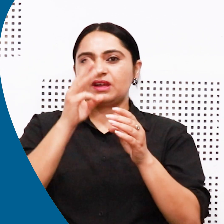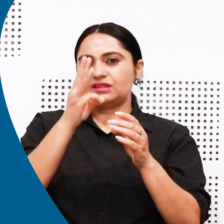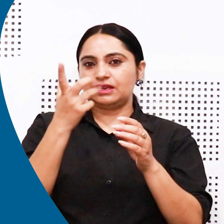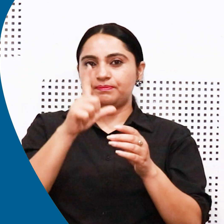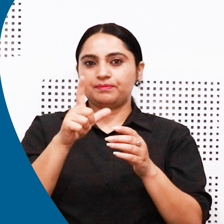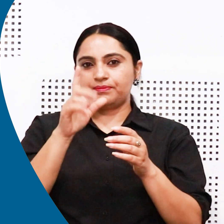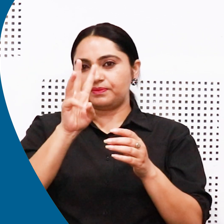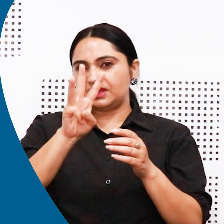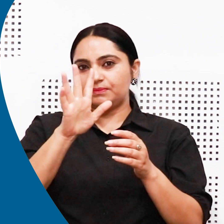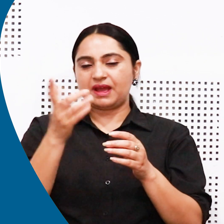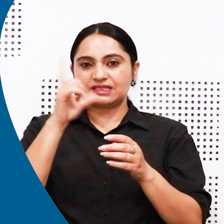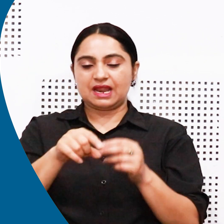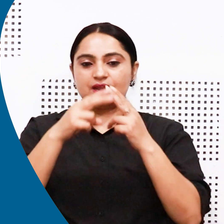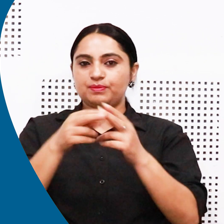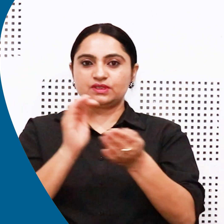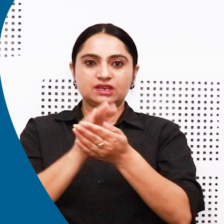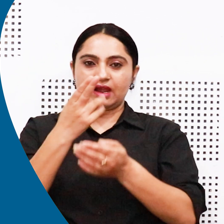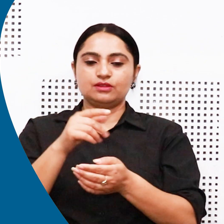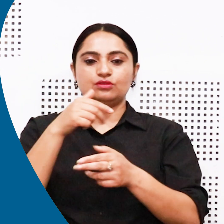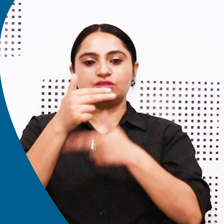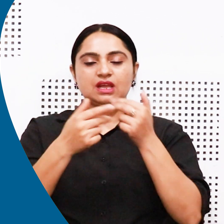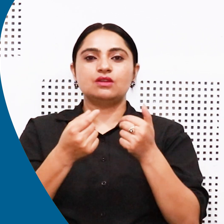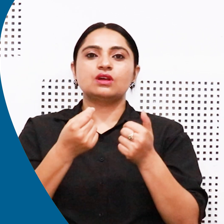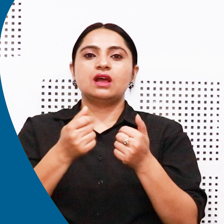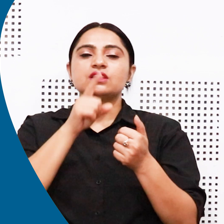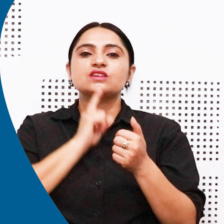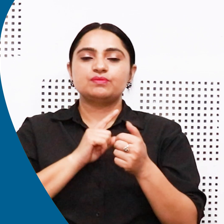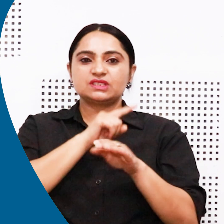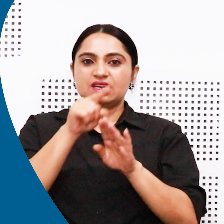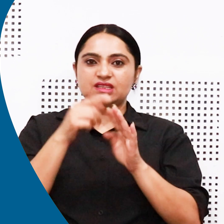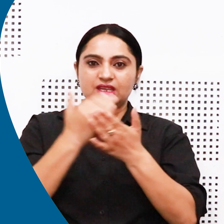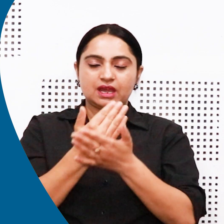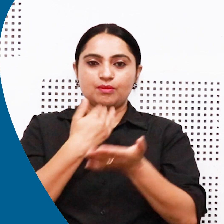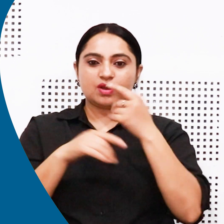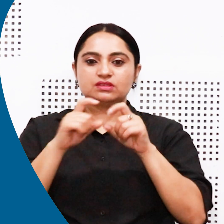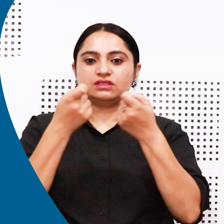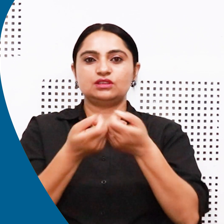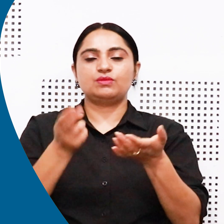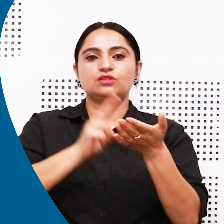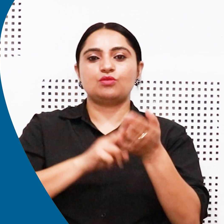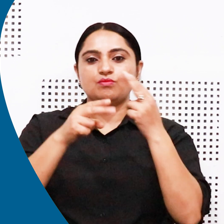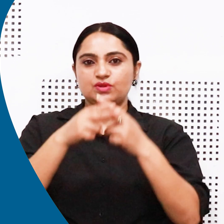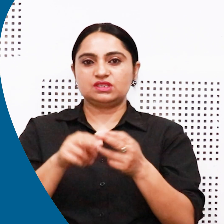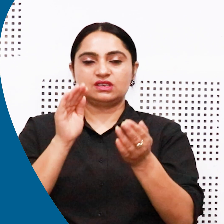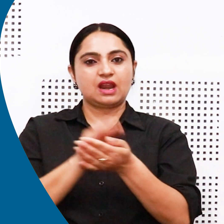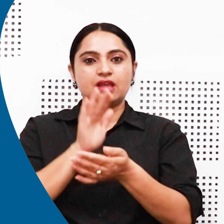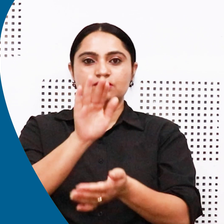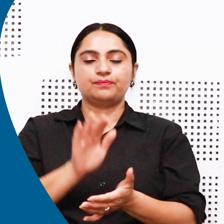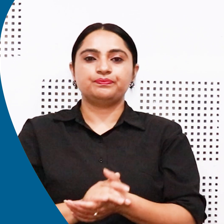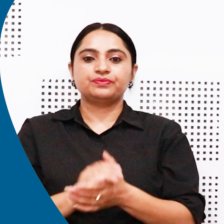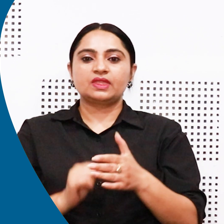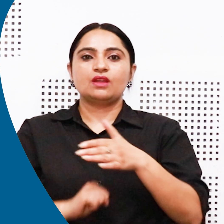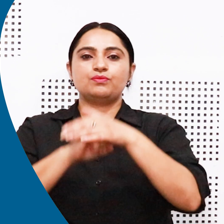विनियोजन गरेको थियो। चालू आर्थिक वर्षको नीति तथा कार्यक्रममा अपाङ्गताका क्षेत्रमा थप बजेट विनियोजन गरिएको छ।